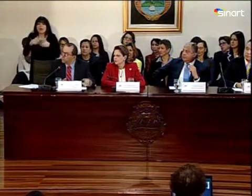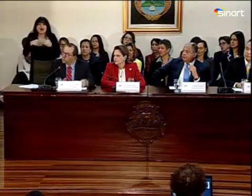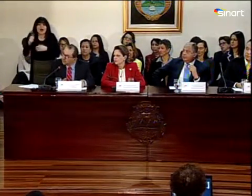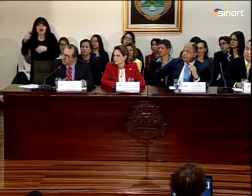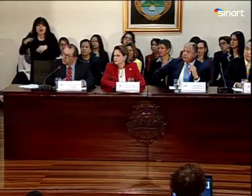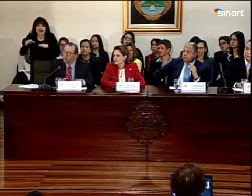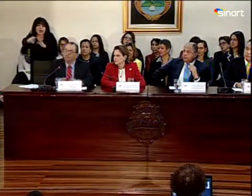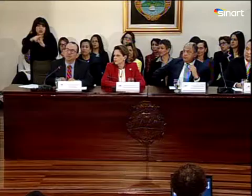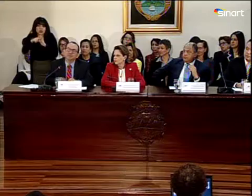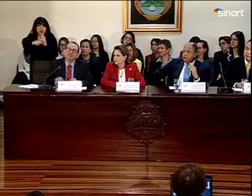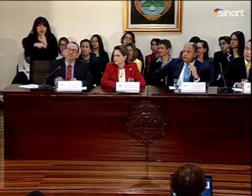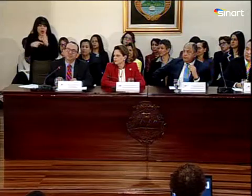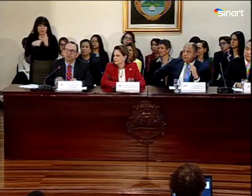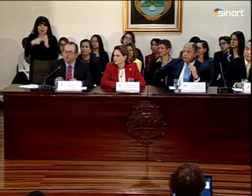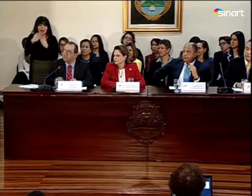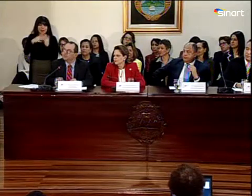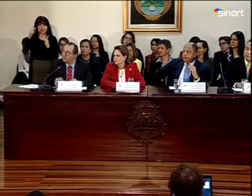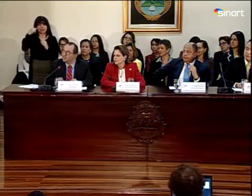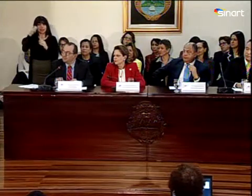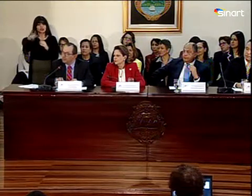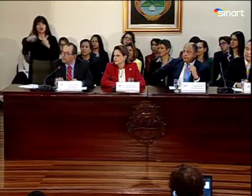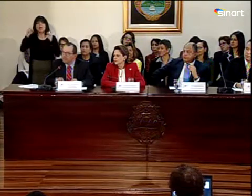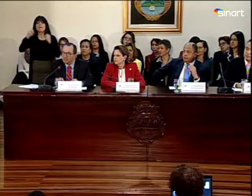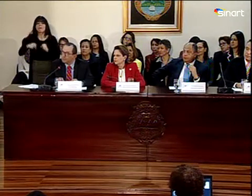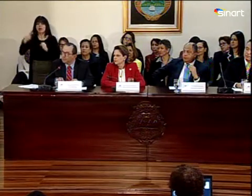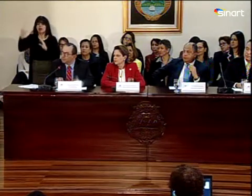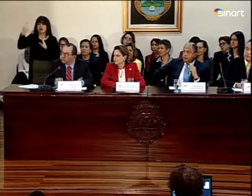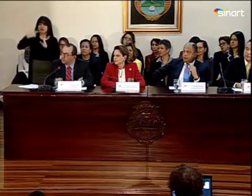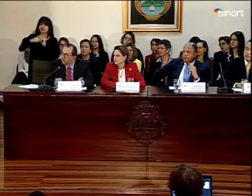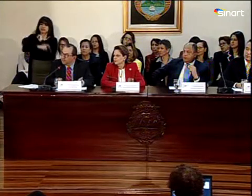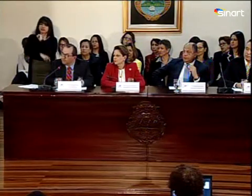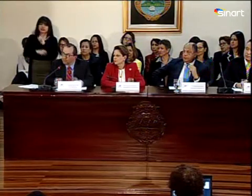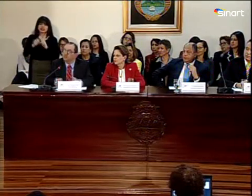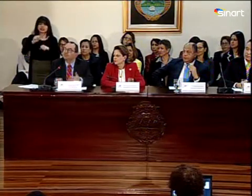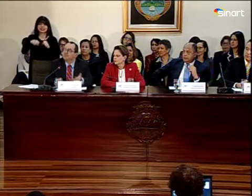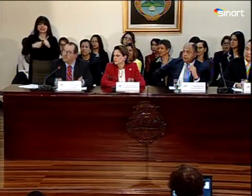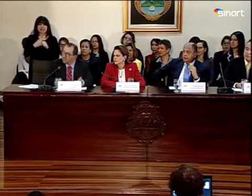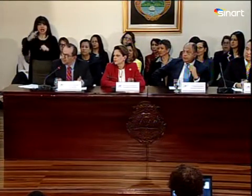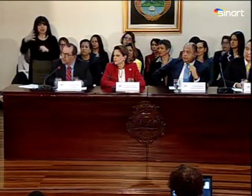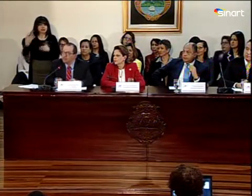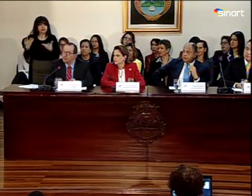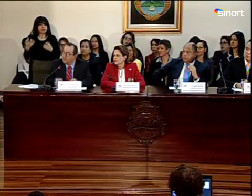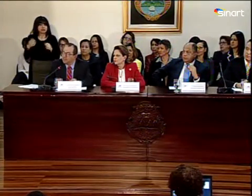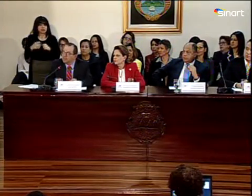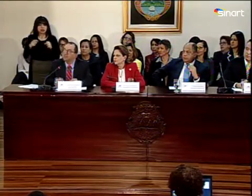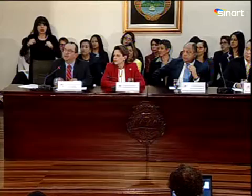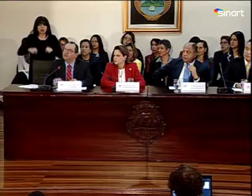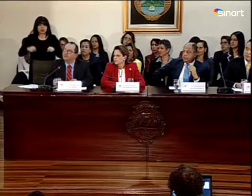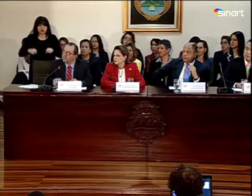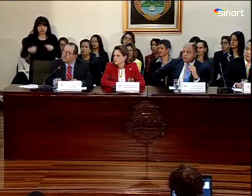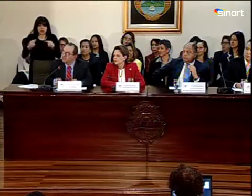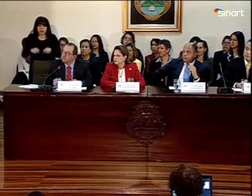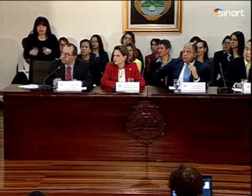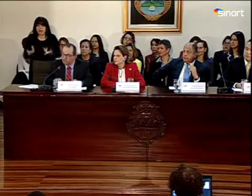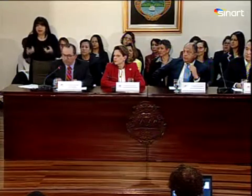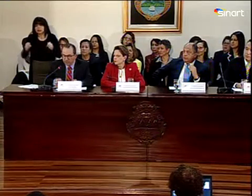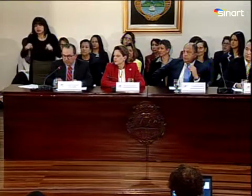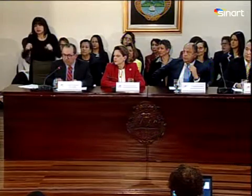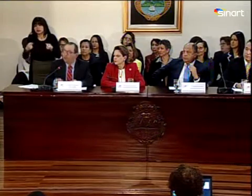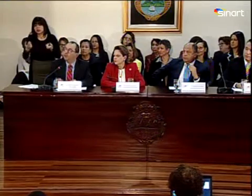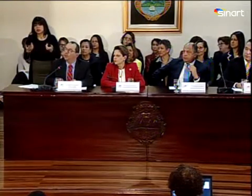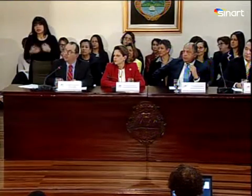acto normativo en el Estado costarricense, pueda ser impugnado ante la Sala Constitucional. Eso es perfectamente viable, es perfectamente